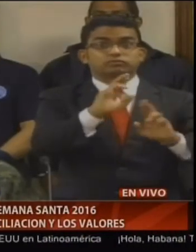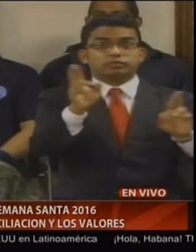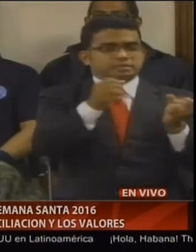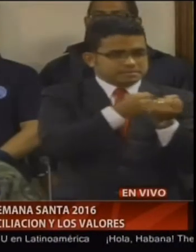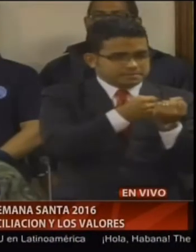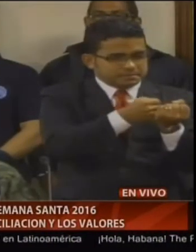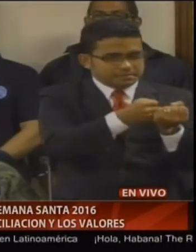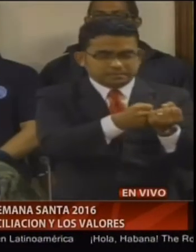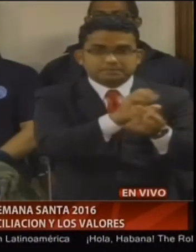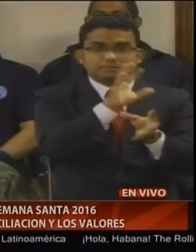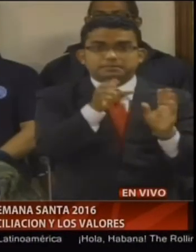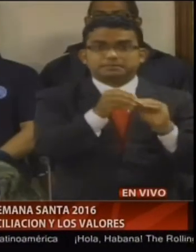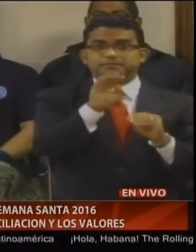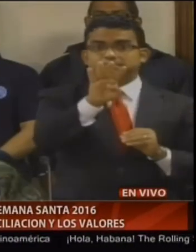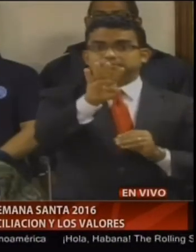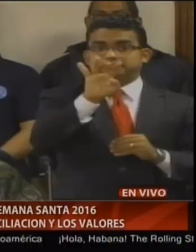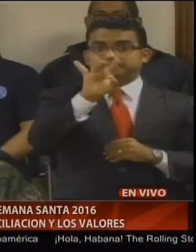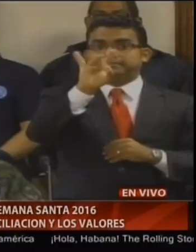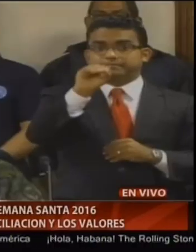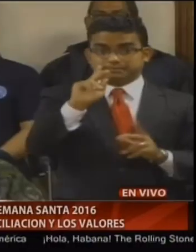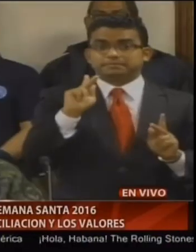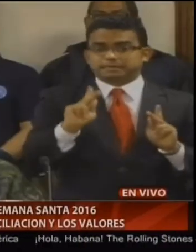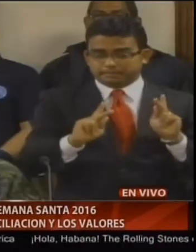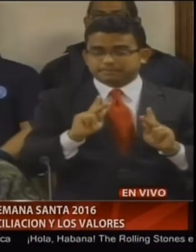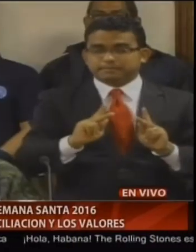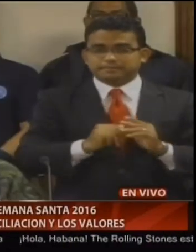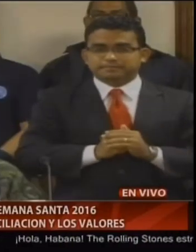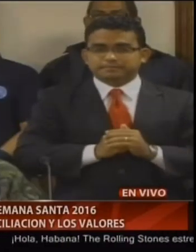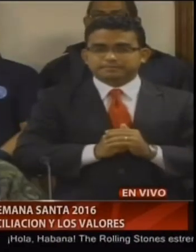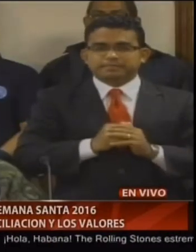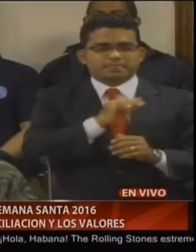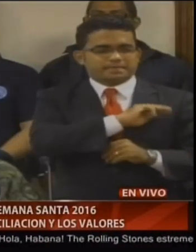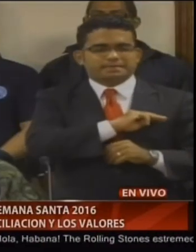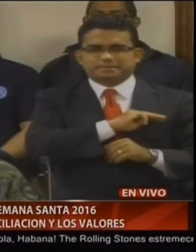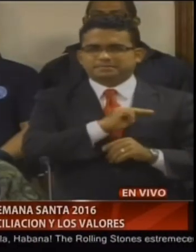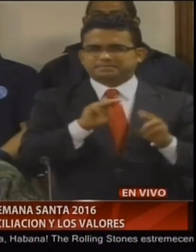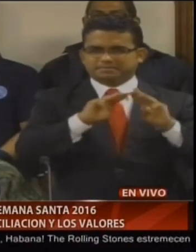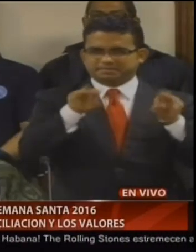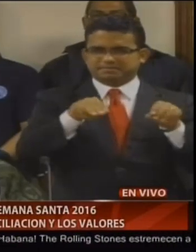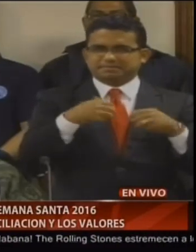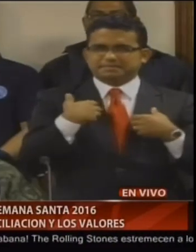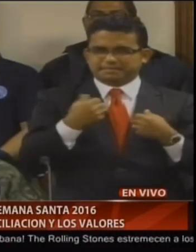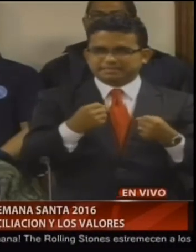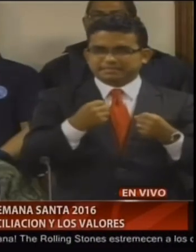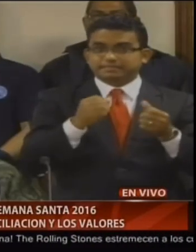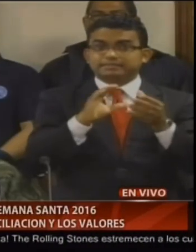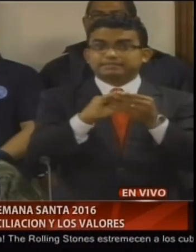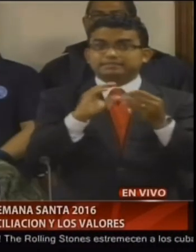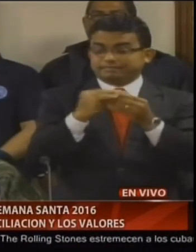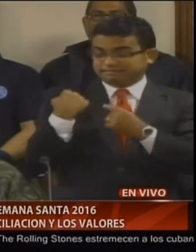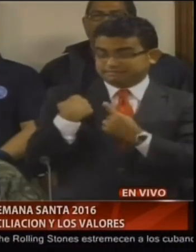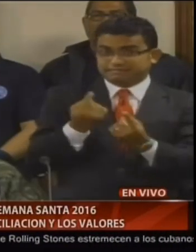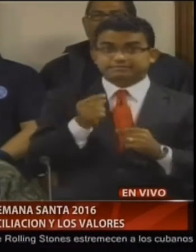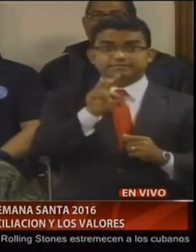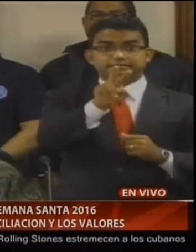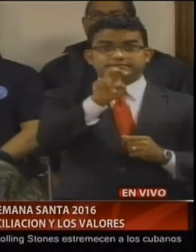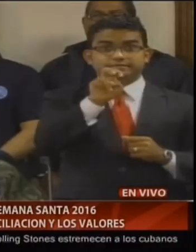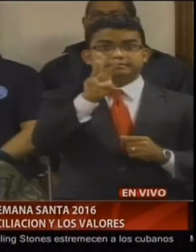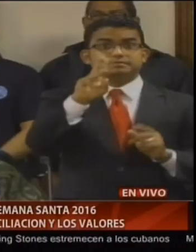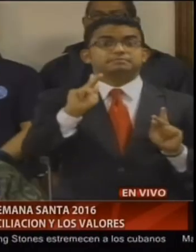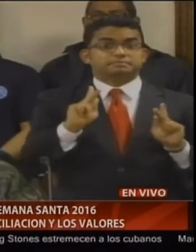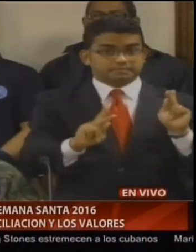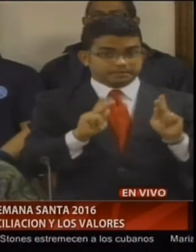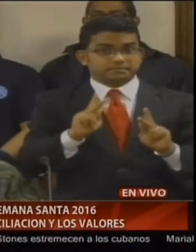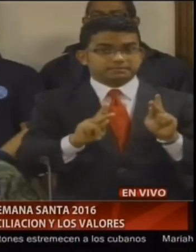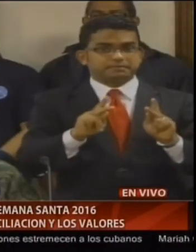total de 480 personas. El Ministerio de Salud Pública informa que en lo que va del operativo se han atendido 206 personas